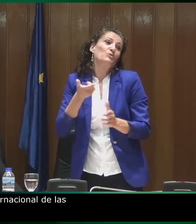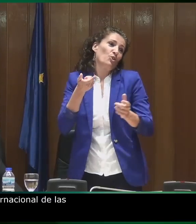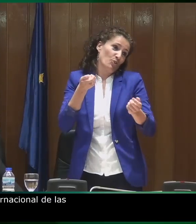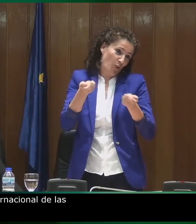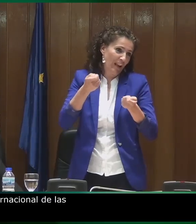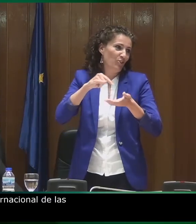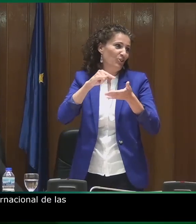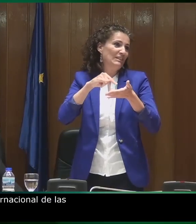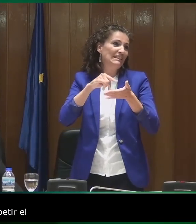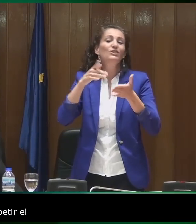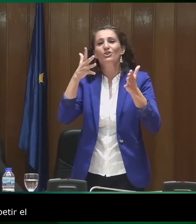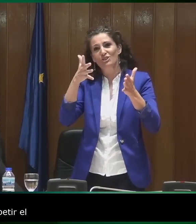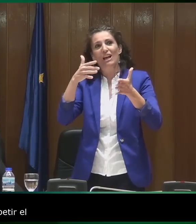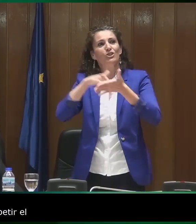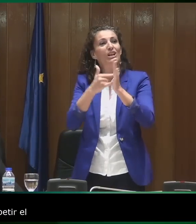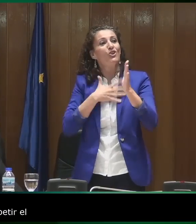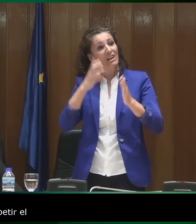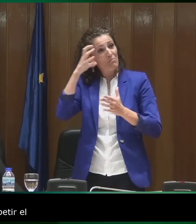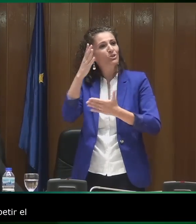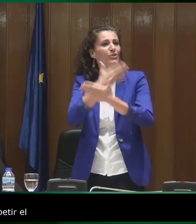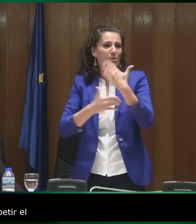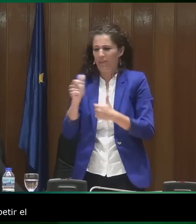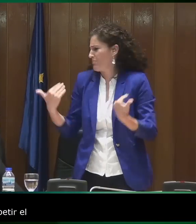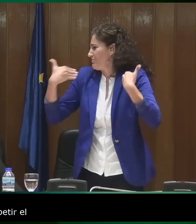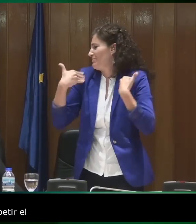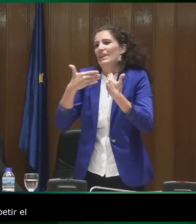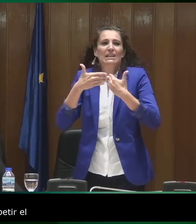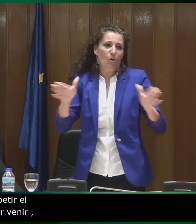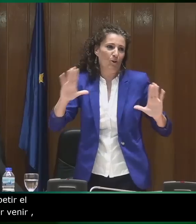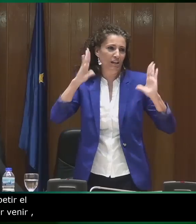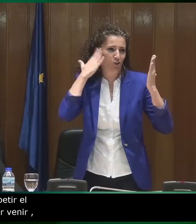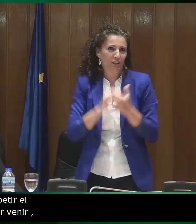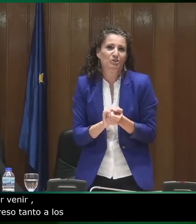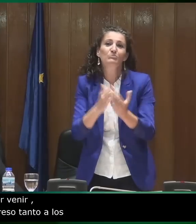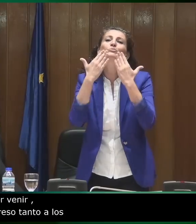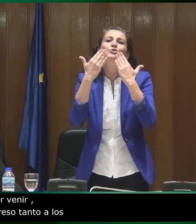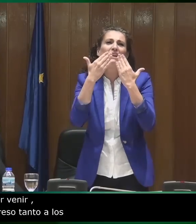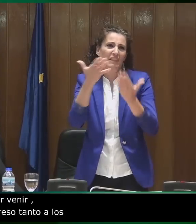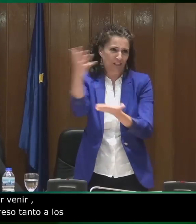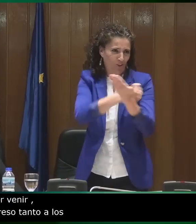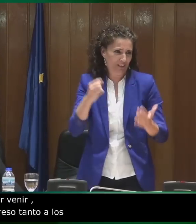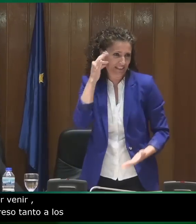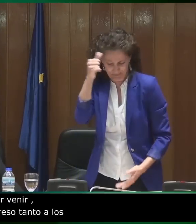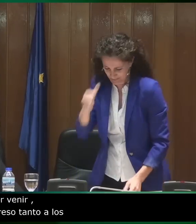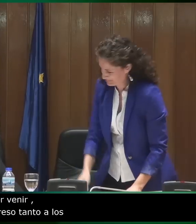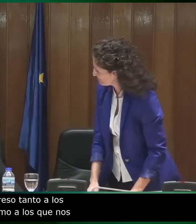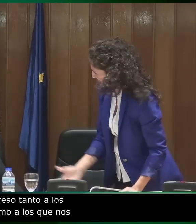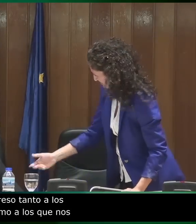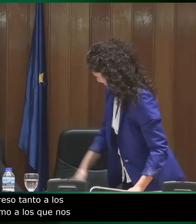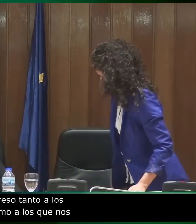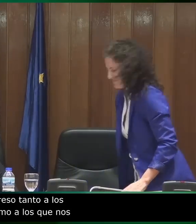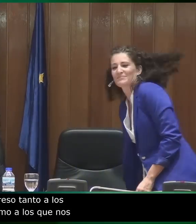aquí como a los que nos seguís por streaming. Y le cedo la palabra a mi compañero Jesús Celada, consejero técnico del Real Patronato sobre